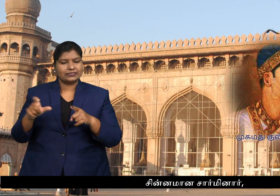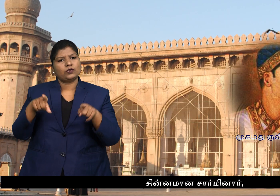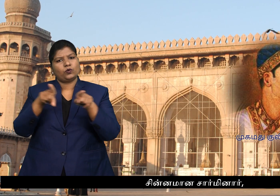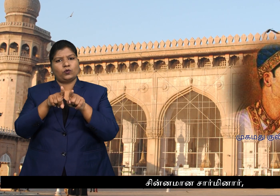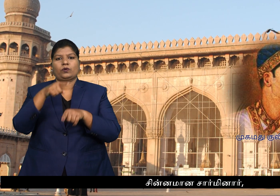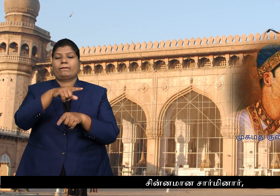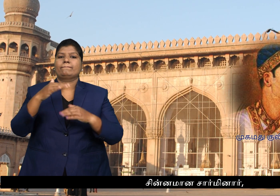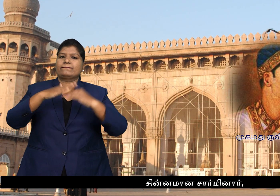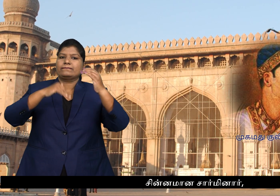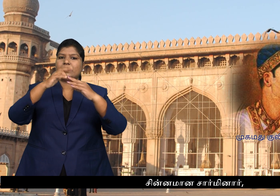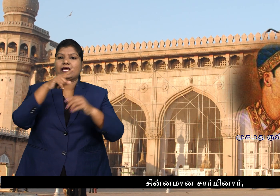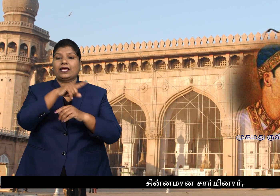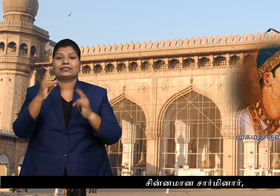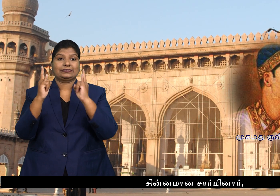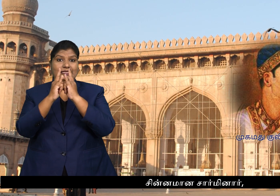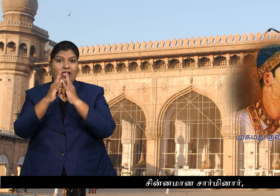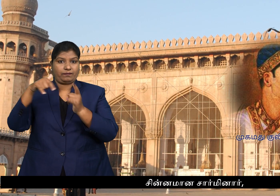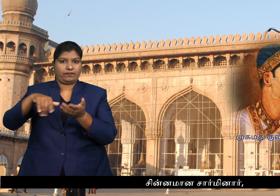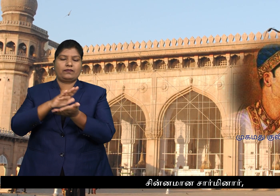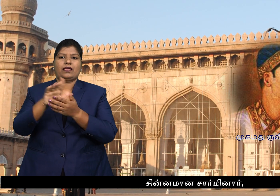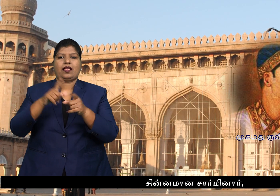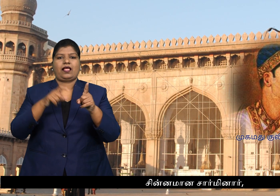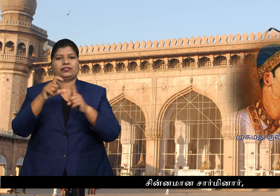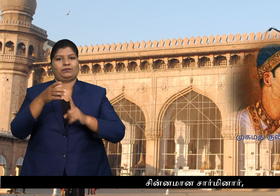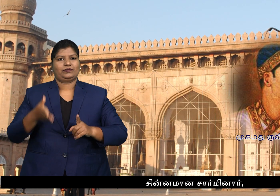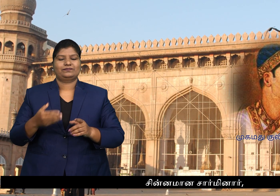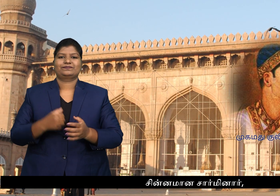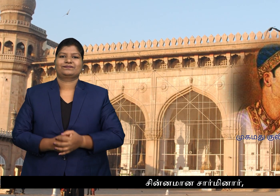முக்கிய சின்னமான சார்மினார்,